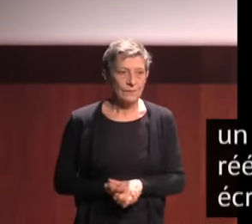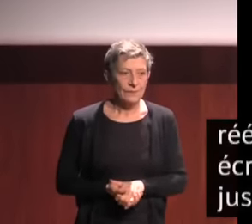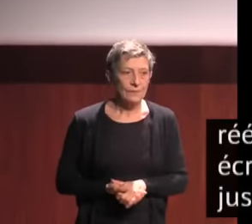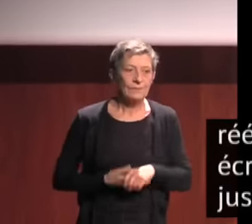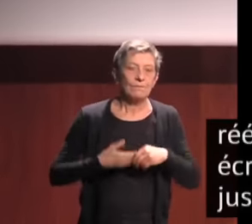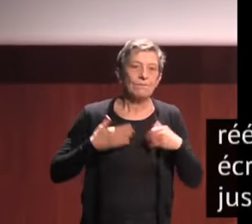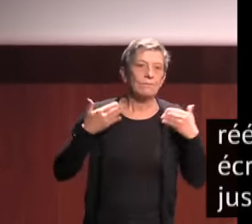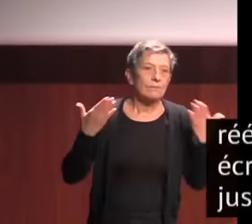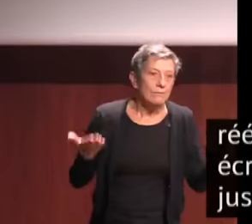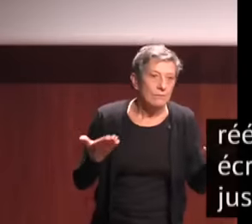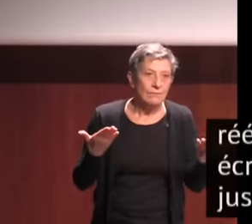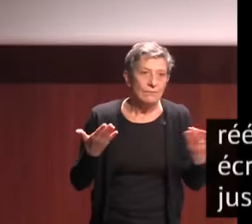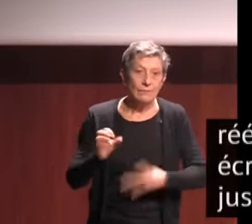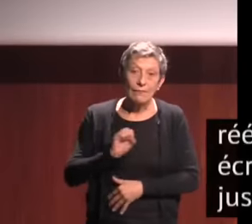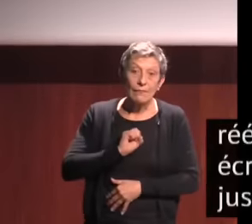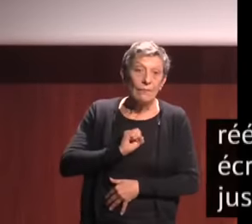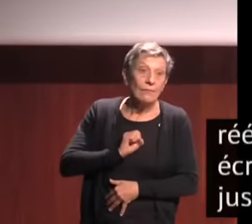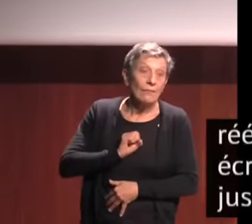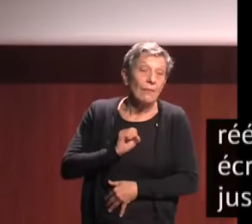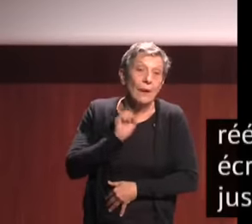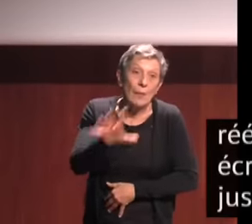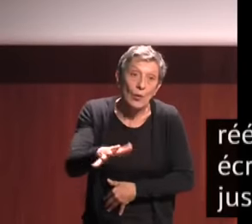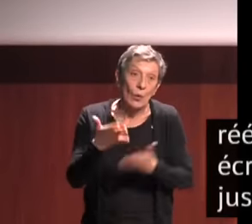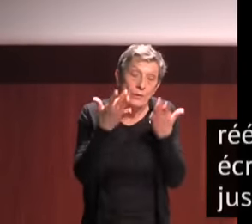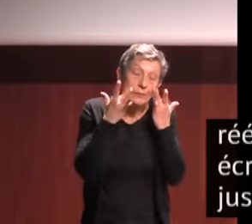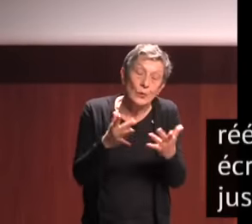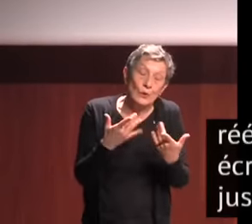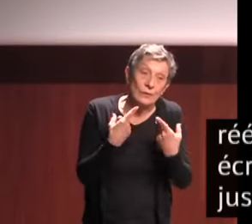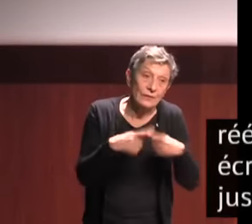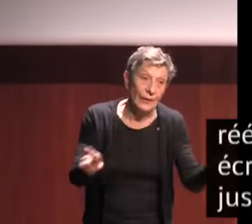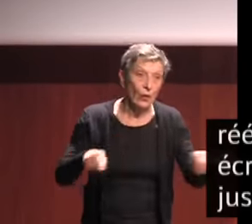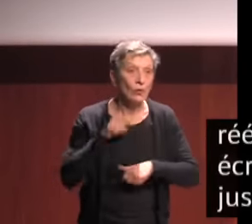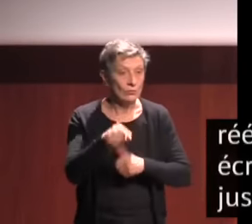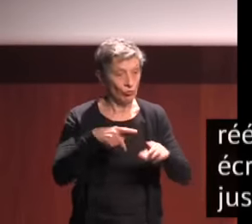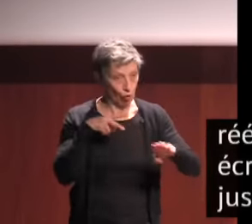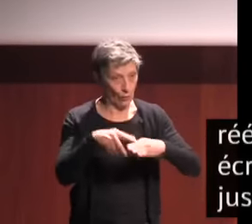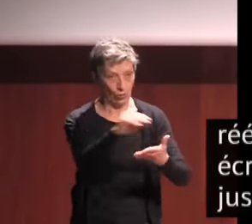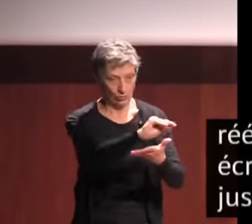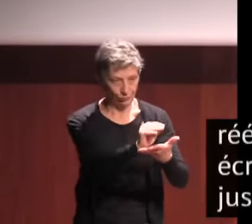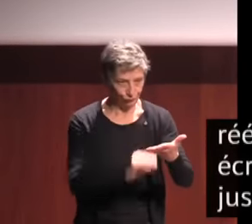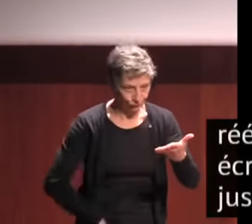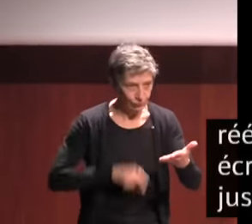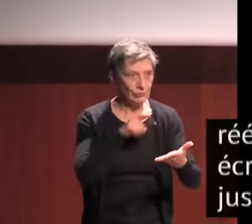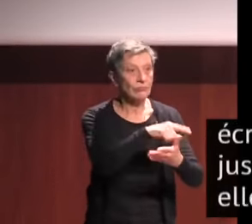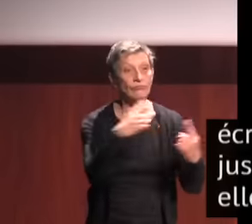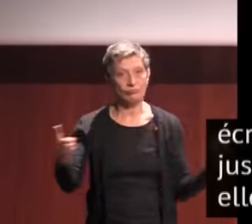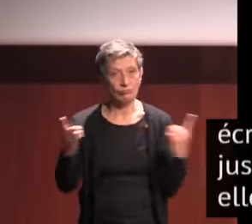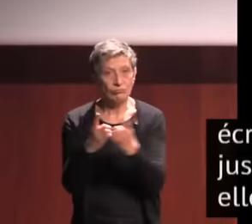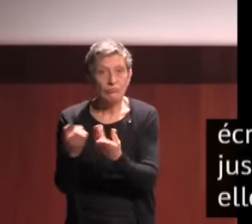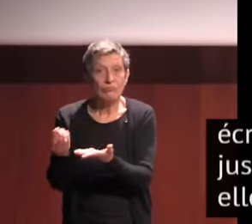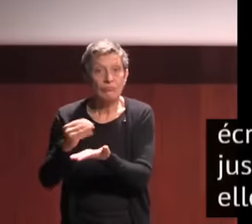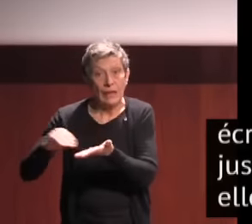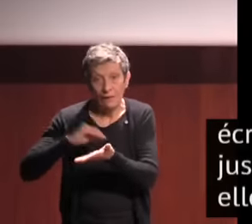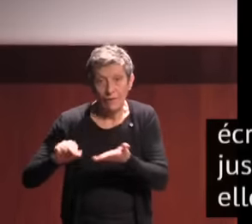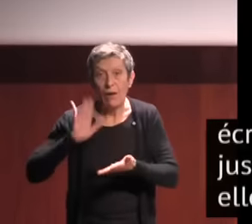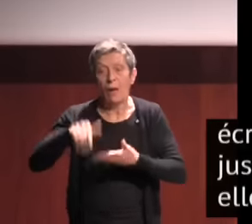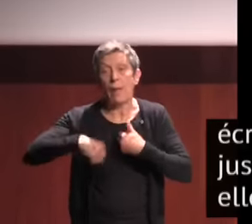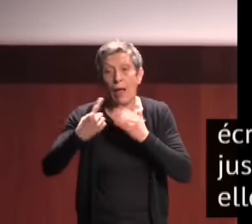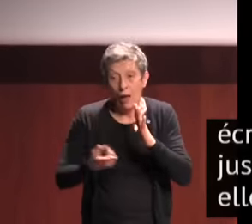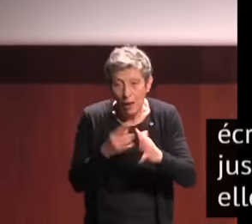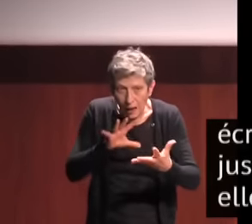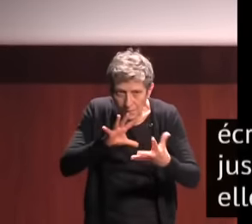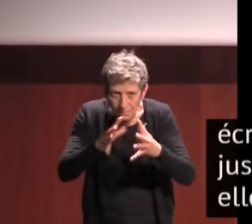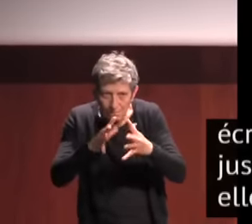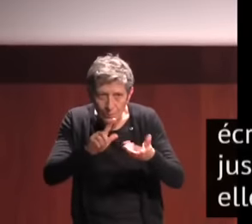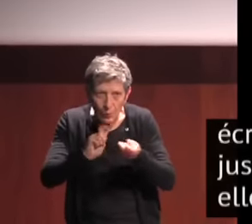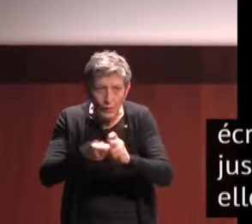L'expérience d'Emmanuel Laborie, elle est différente. Elle commence par écrire, comme je vous ai dit. Ensuite, elle rencontre l'écrivain et retravaille le texte. Mais il y a un